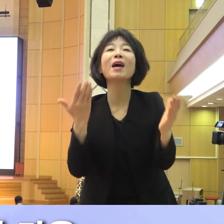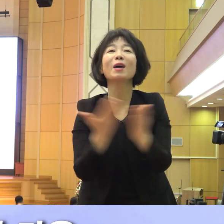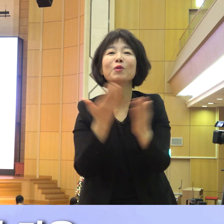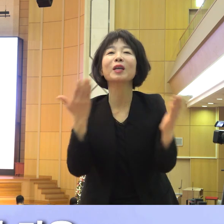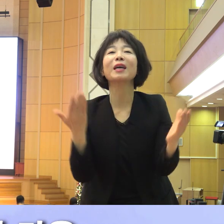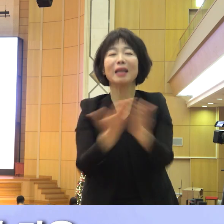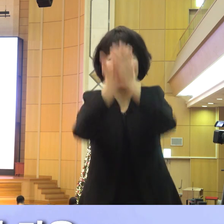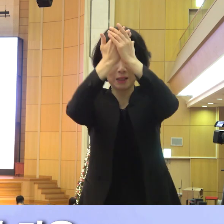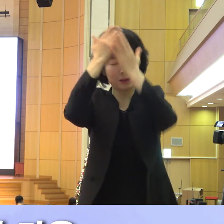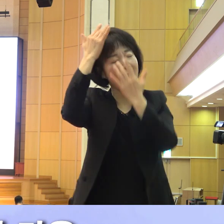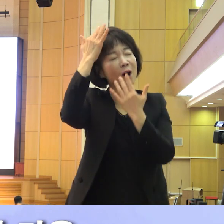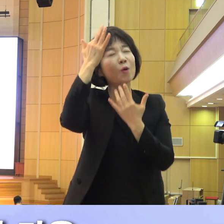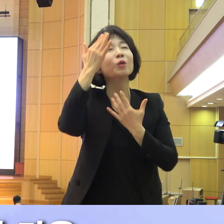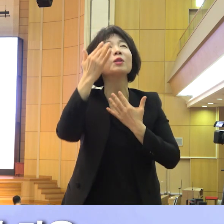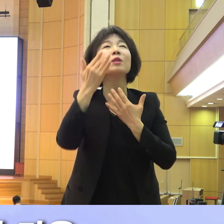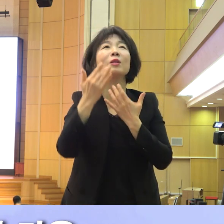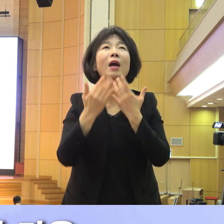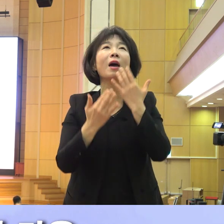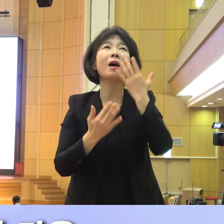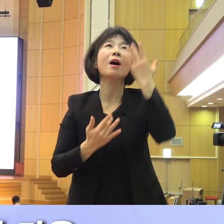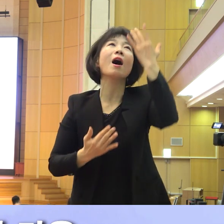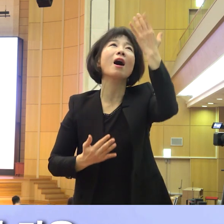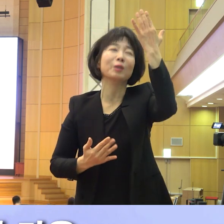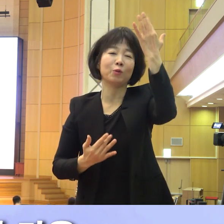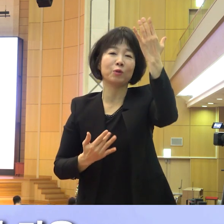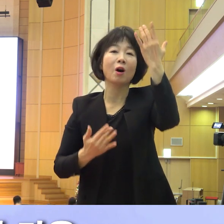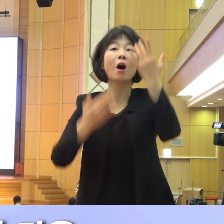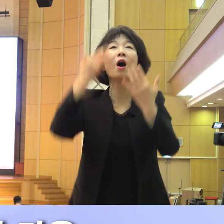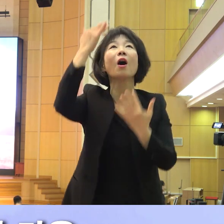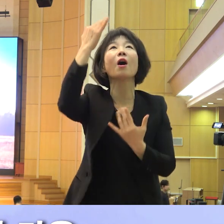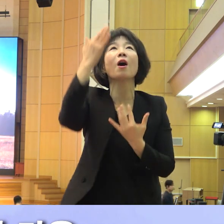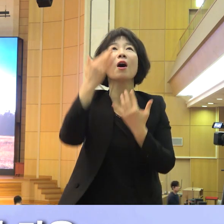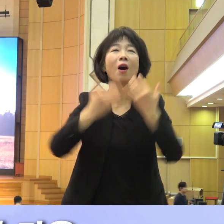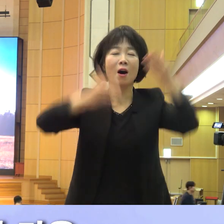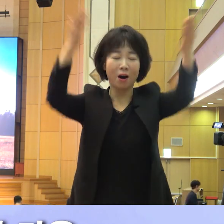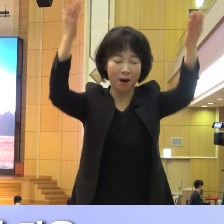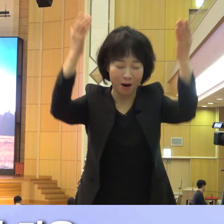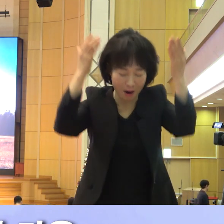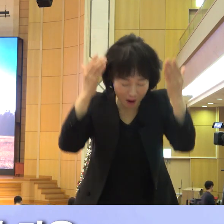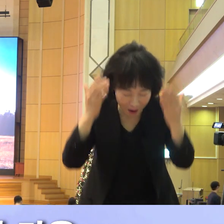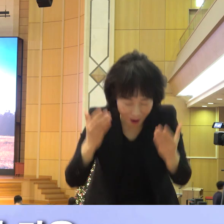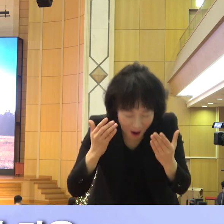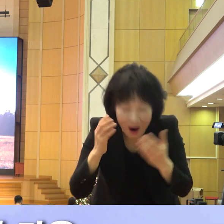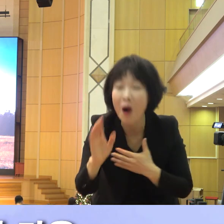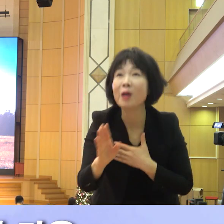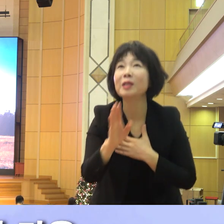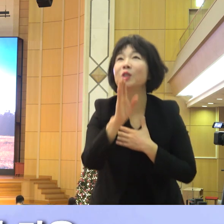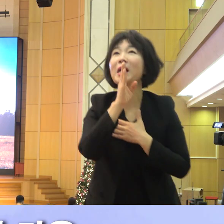부흥의 불길 타오르게 하소서.